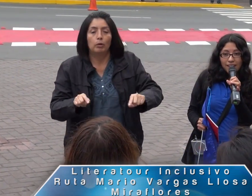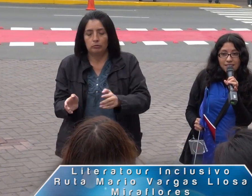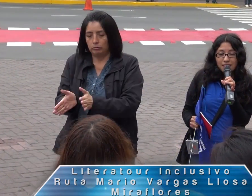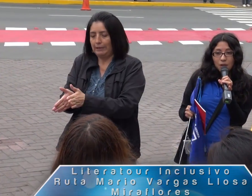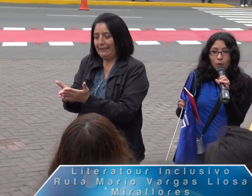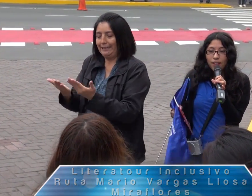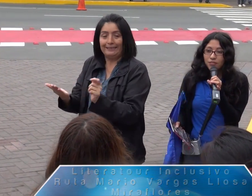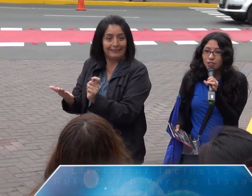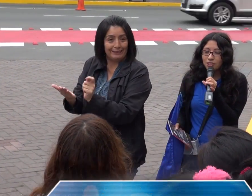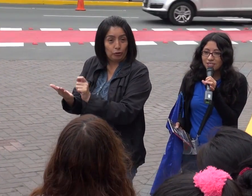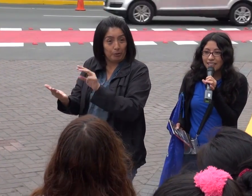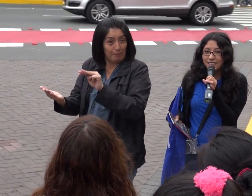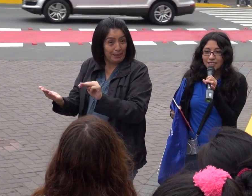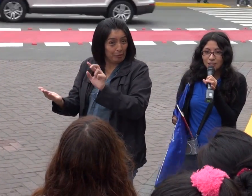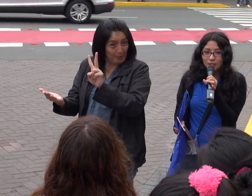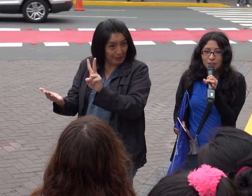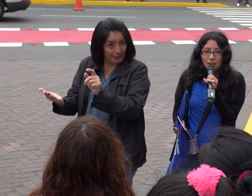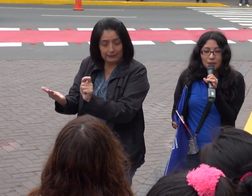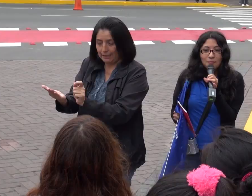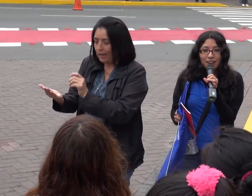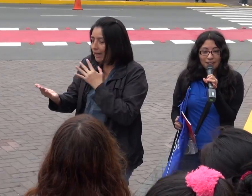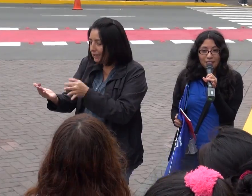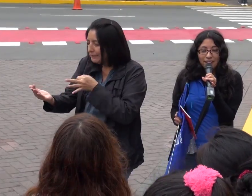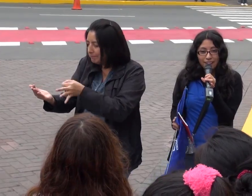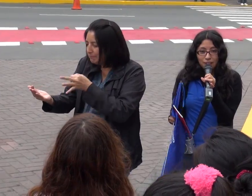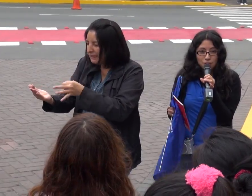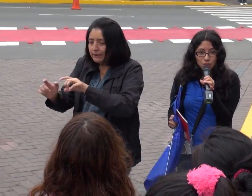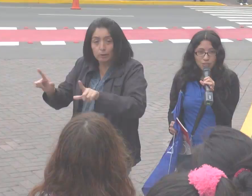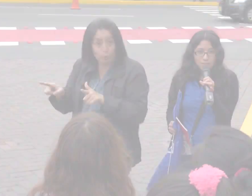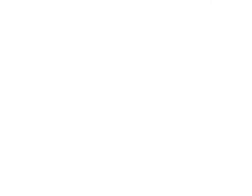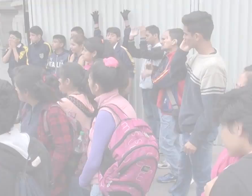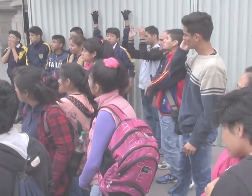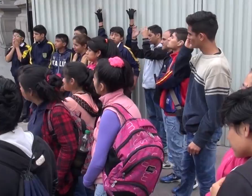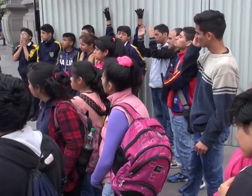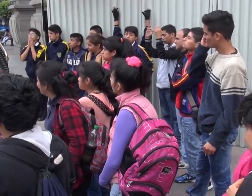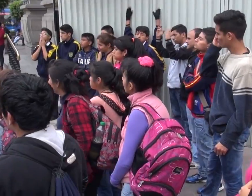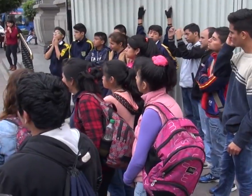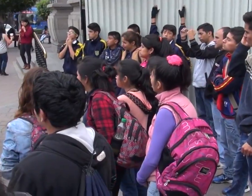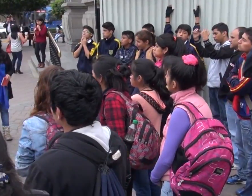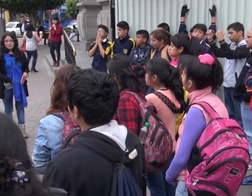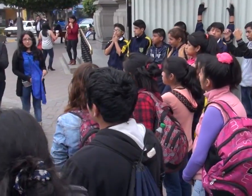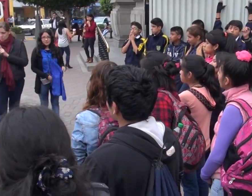obras y cuentos del escritor mario vargas llosa